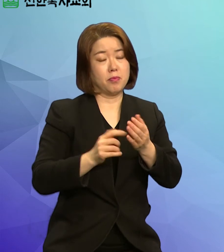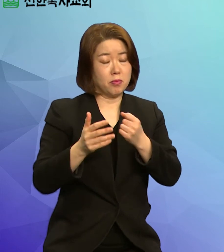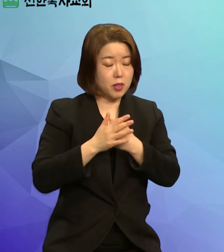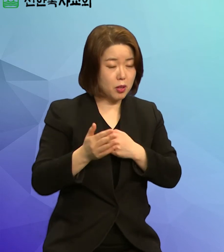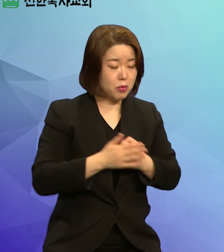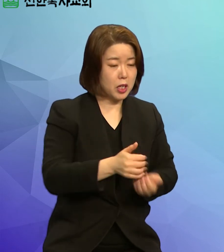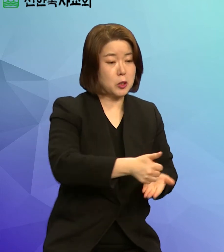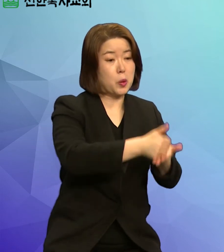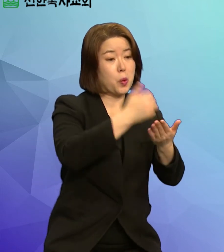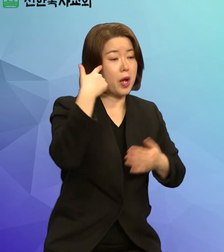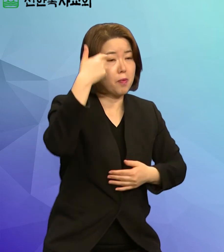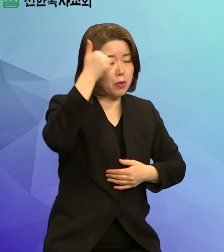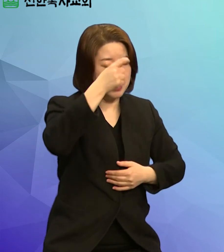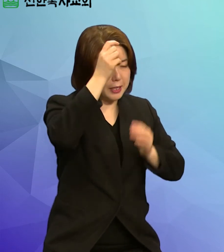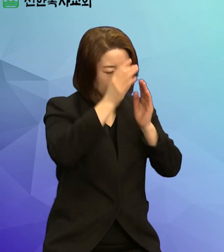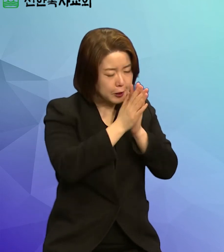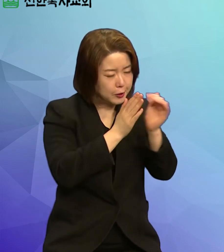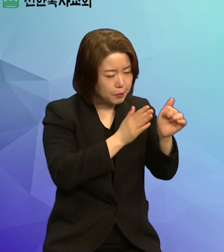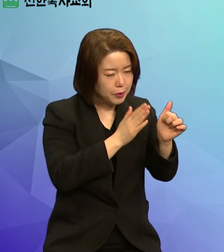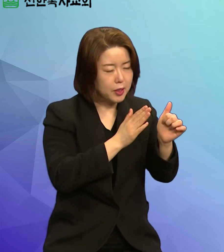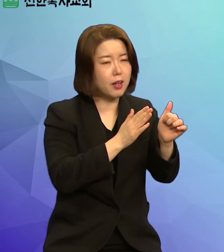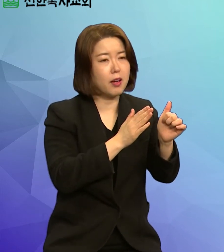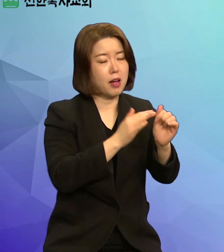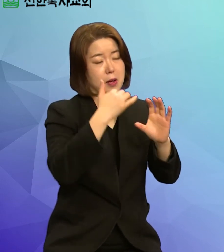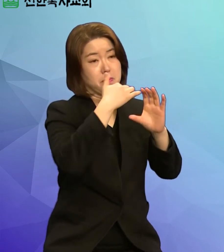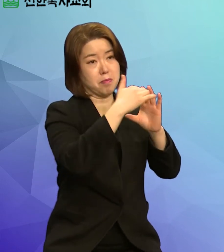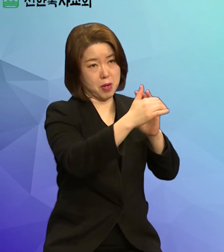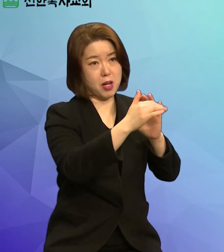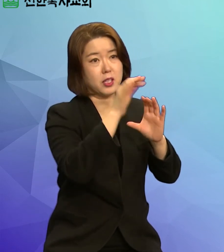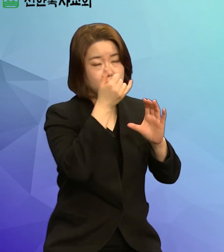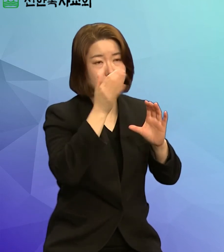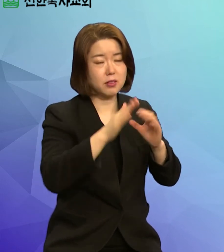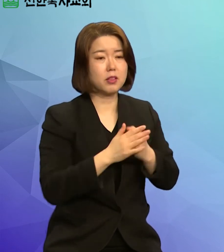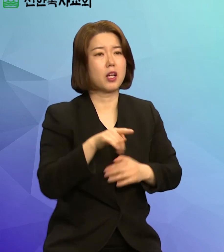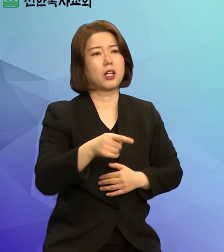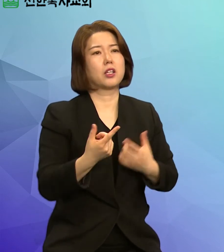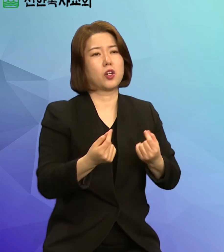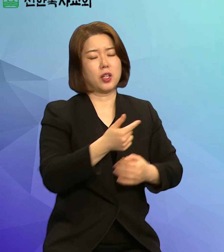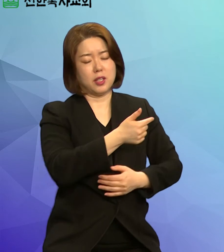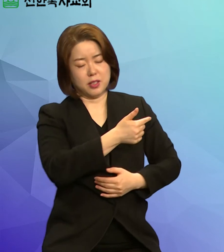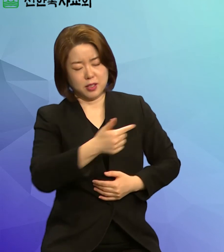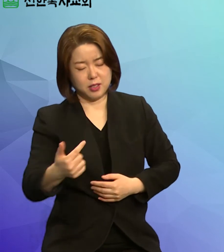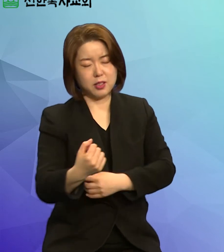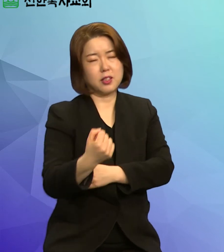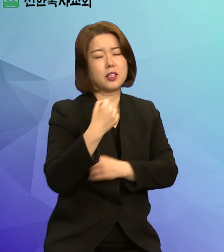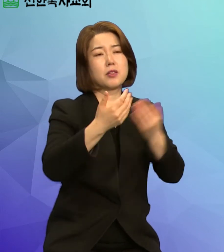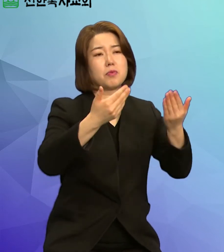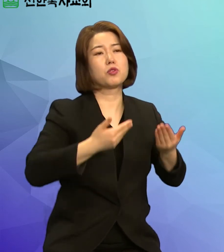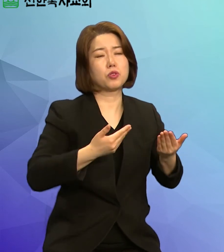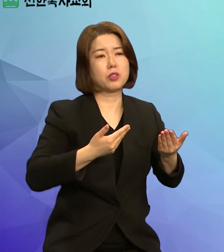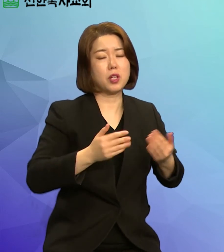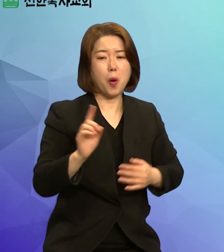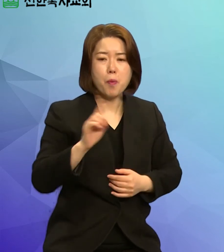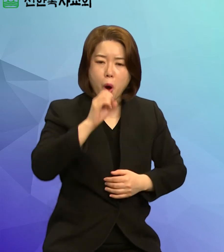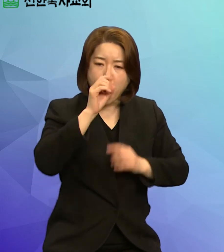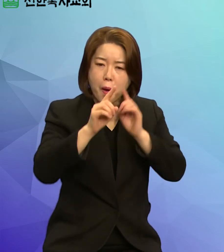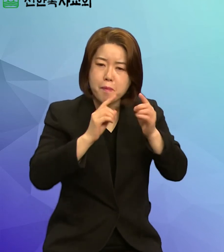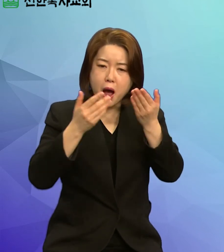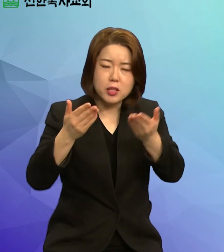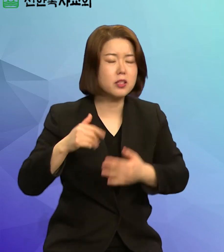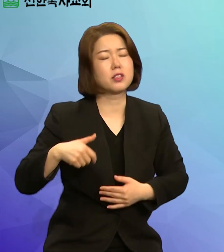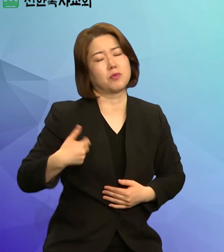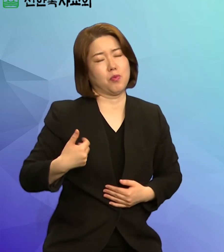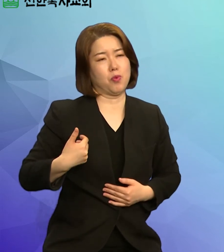기도 부탁이라도 드리고 싶은 마음에 메일을 드렸었는데 이렇게 큰 힘이 되어 주셔서 무엇이라고 말씀드리면